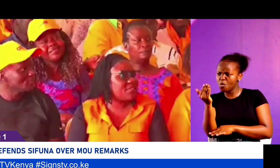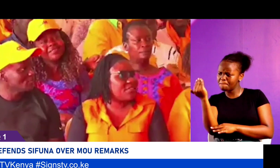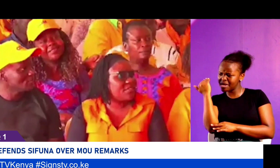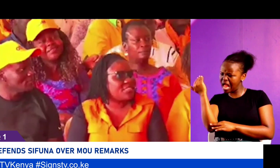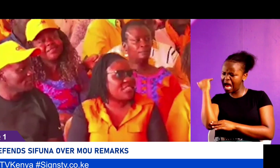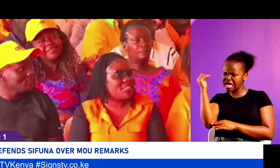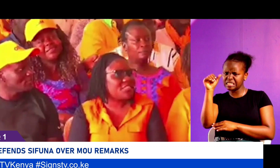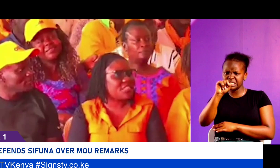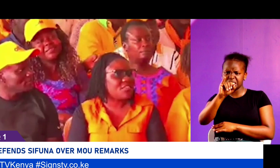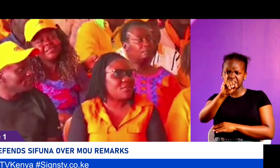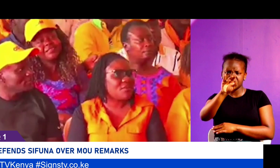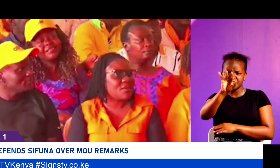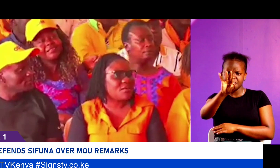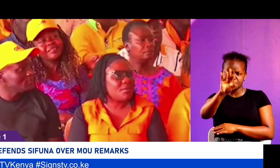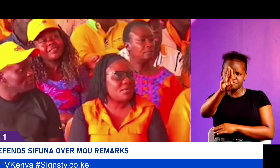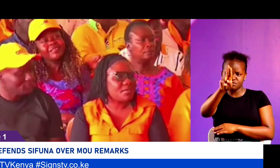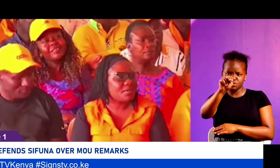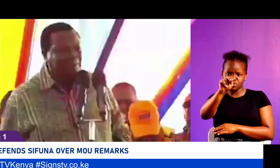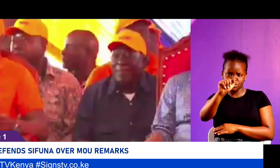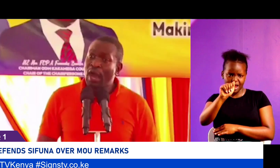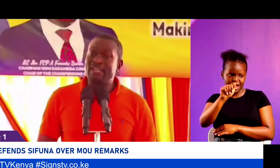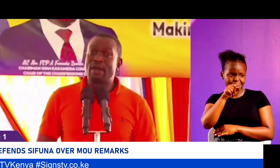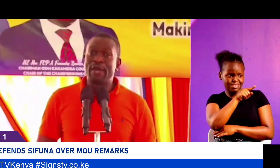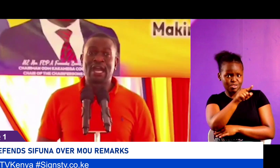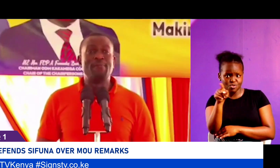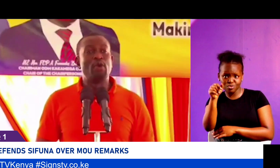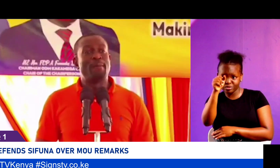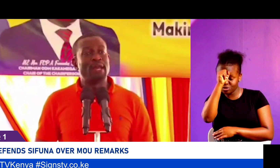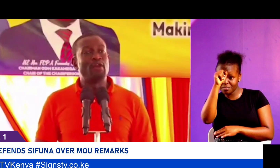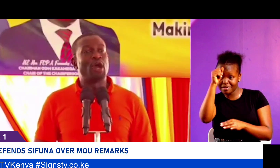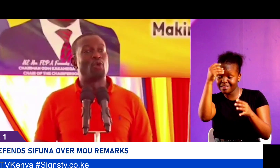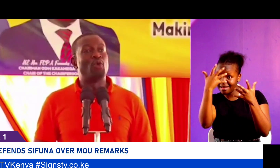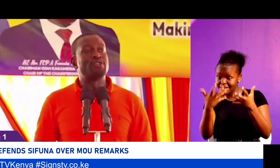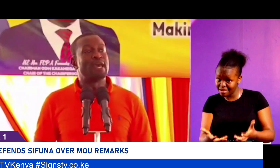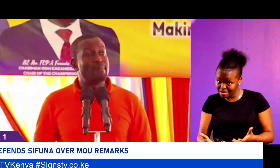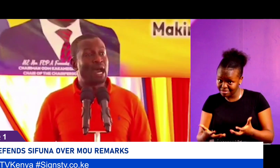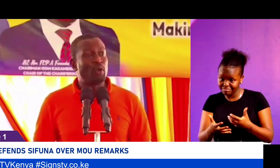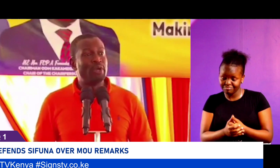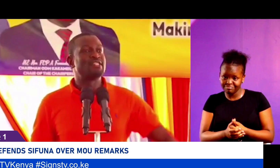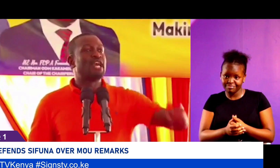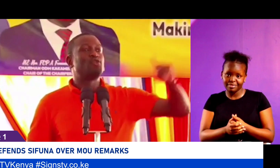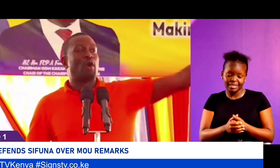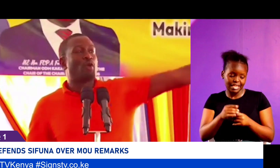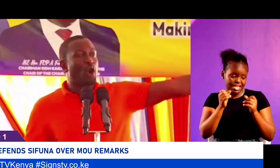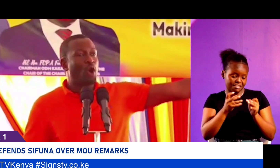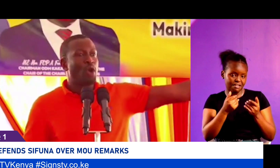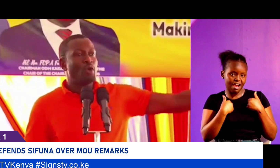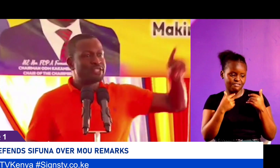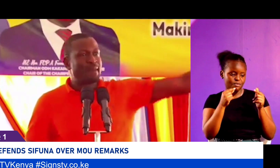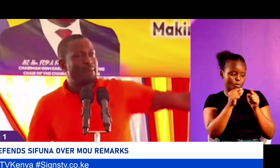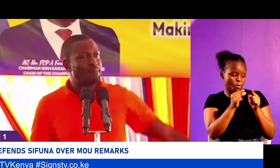Nyinyi ni shenzi sa. Hata wewe kama una maneno ya kusema unaweza itwa huko useme mambo